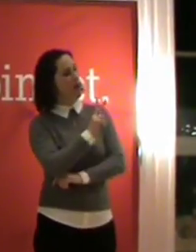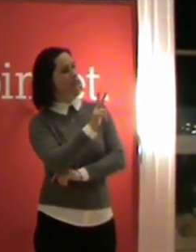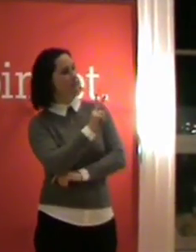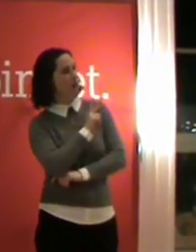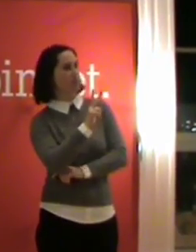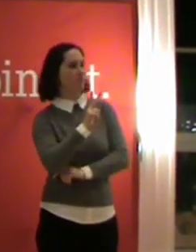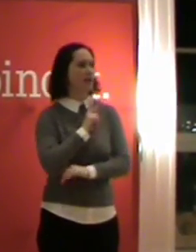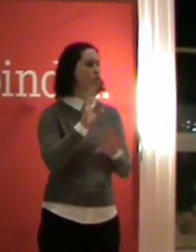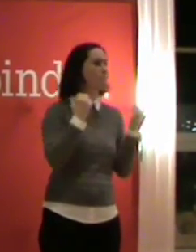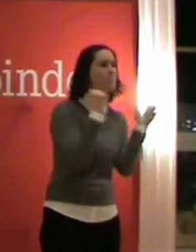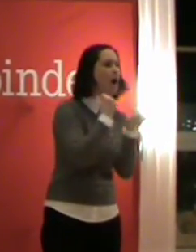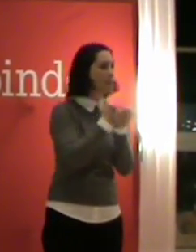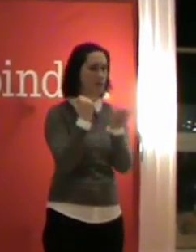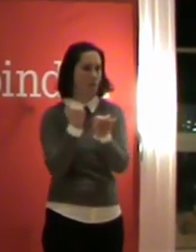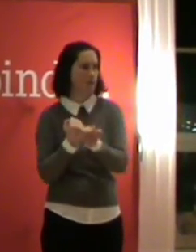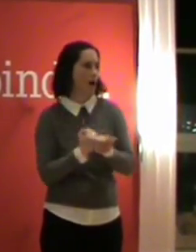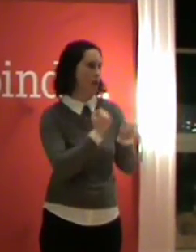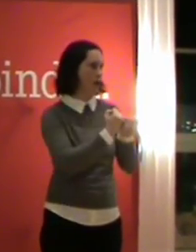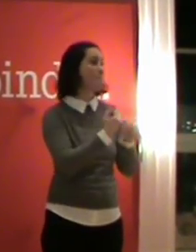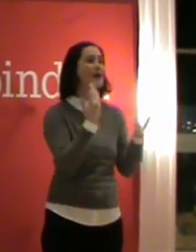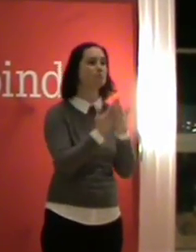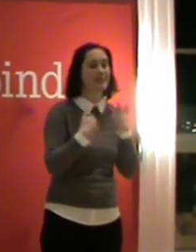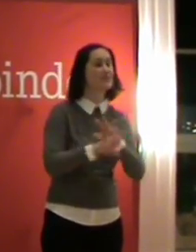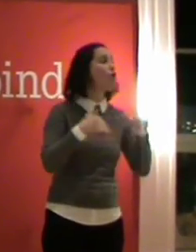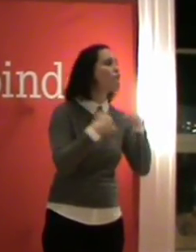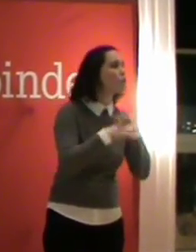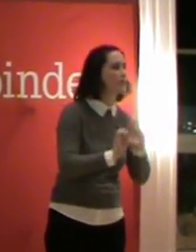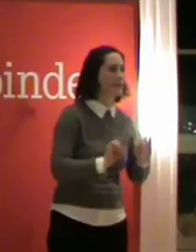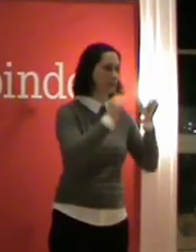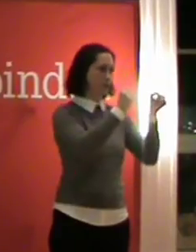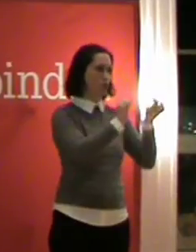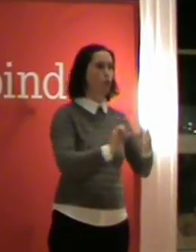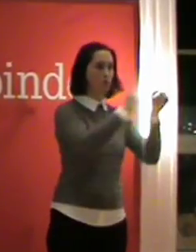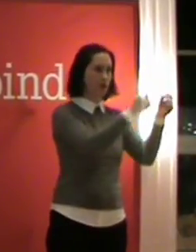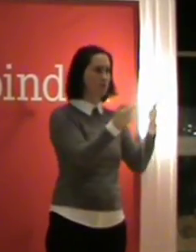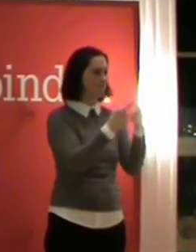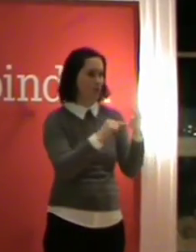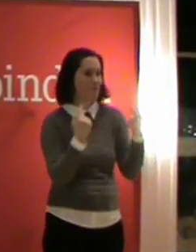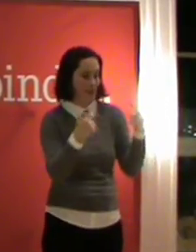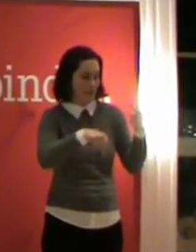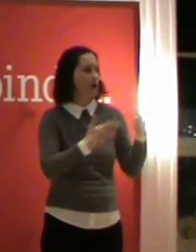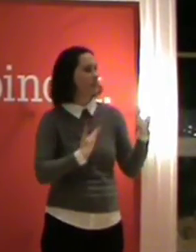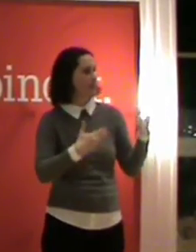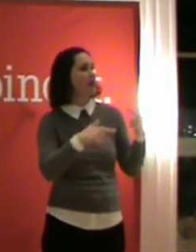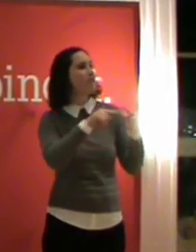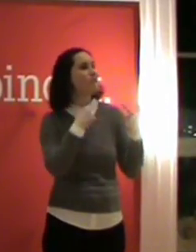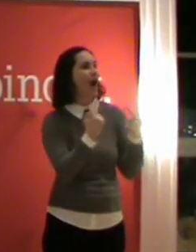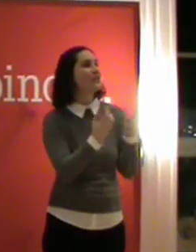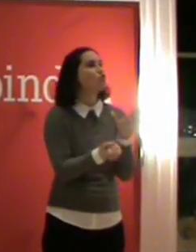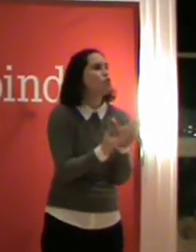sie getan. Wir haben zahlreiche Flüchtlingsinitiativen, wir haben Vereine im Land, die das kulturelle